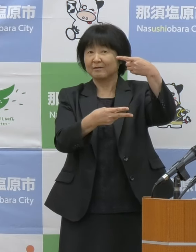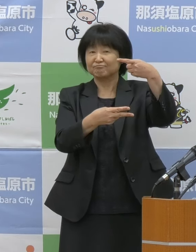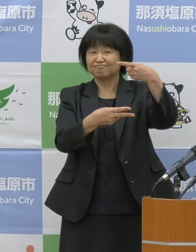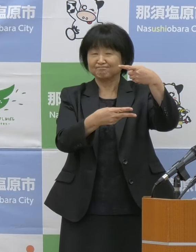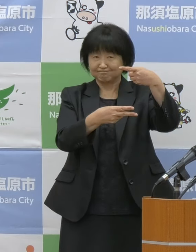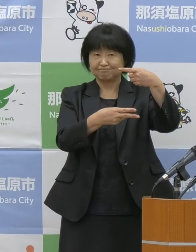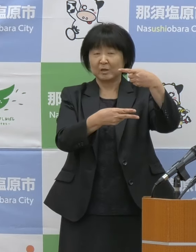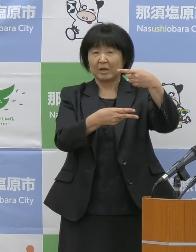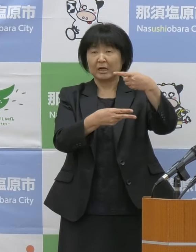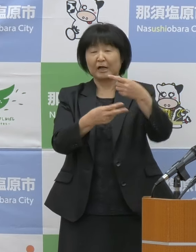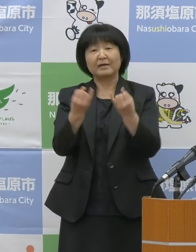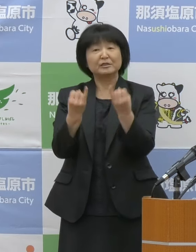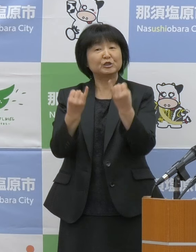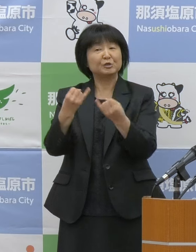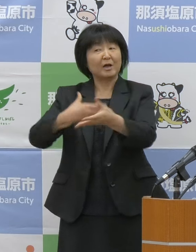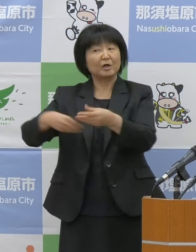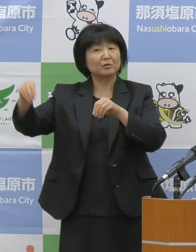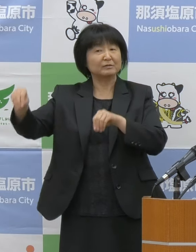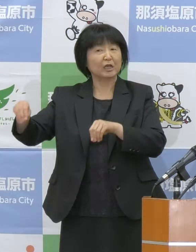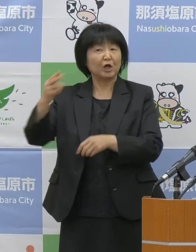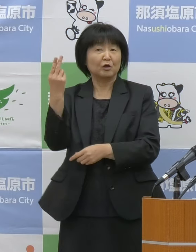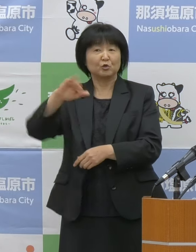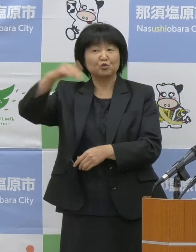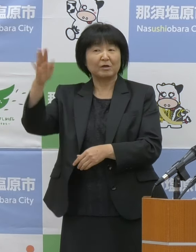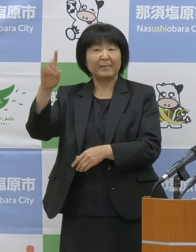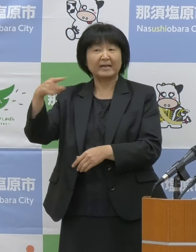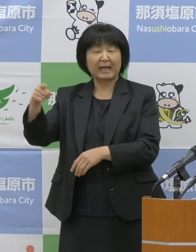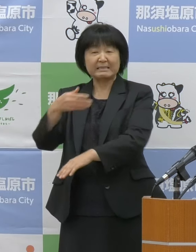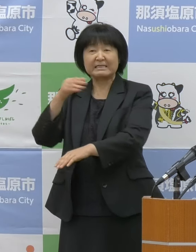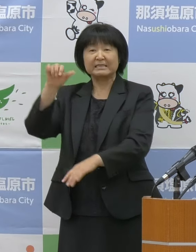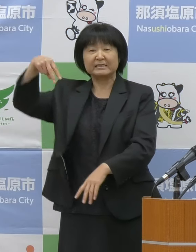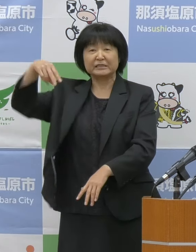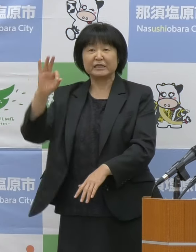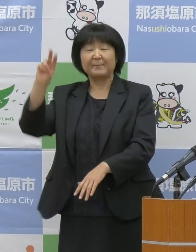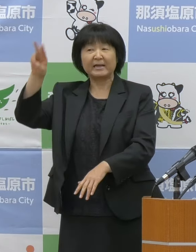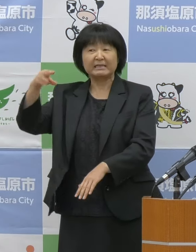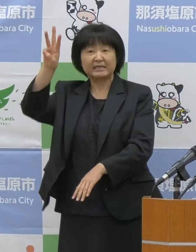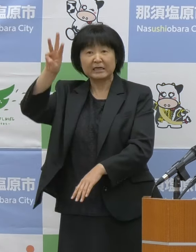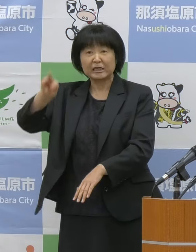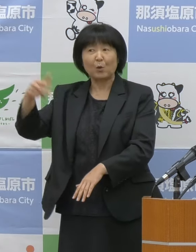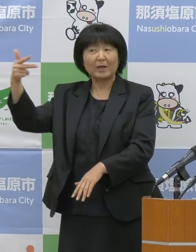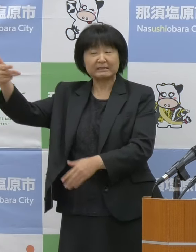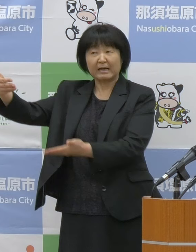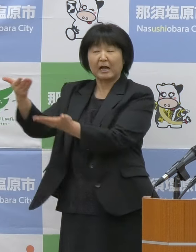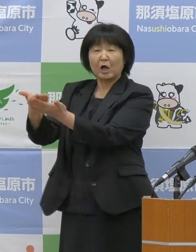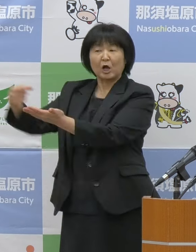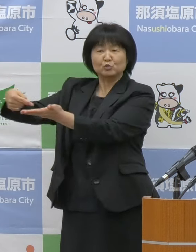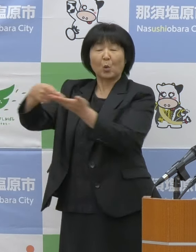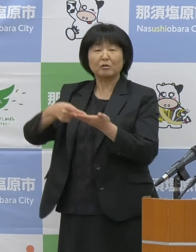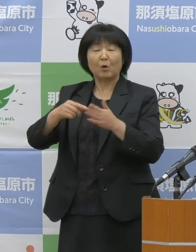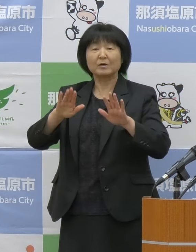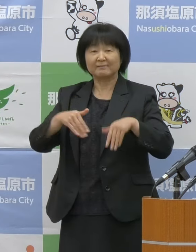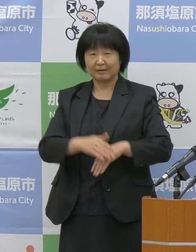で姉妹都市である富山県滑川市から要請を受け、1月3日